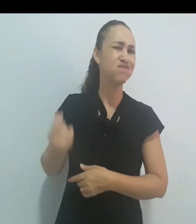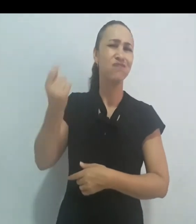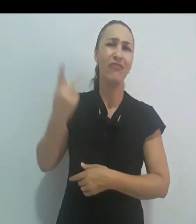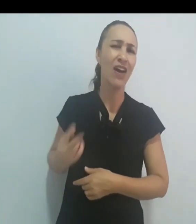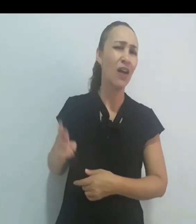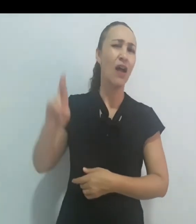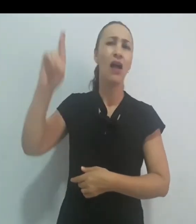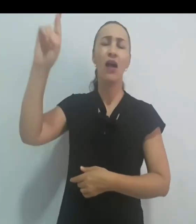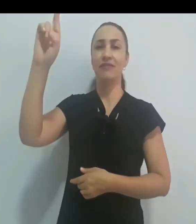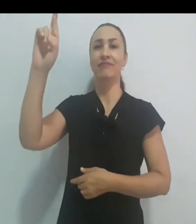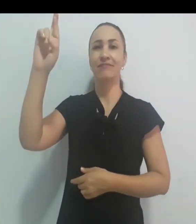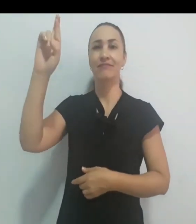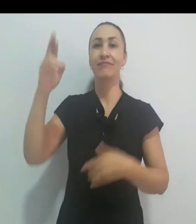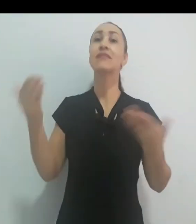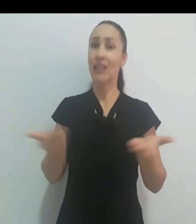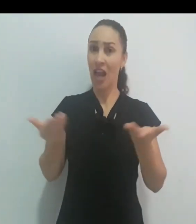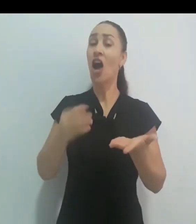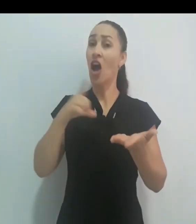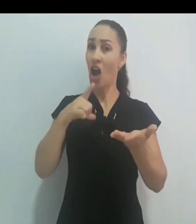que agora tem